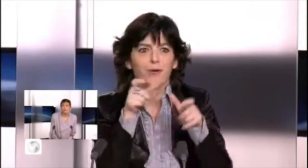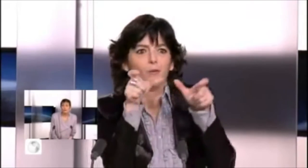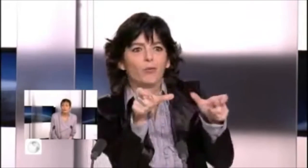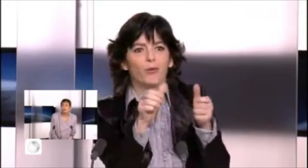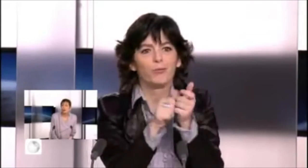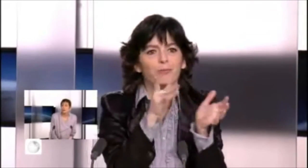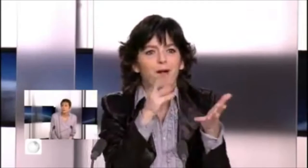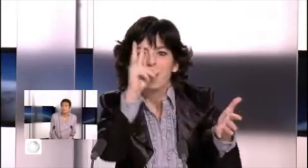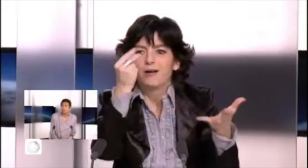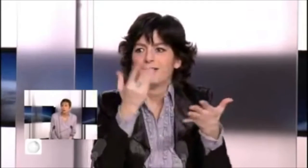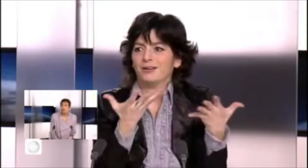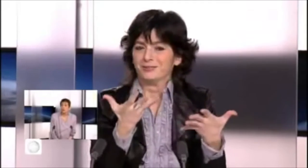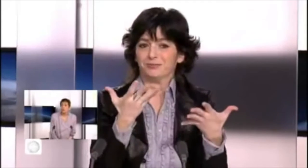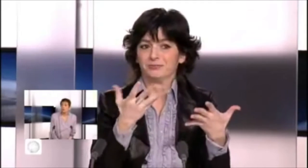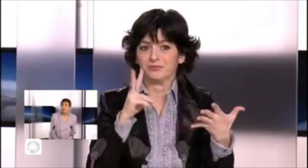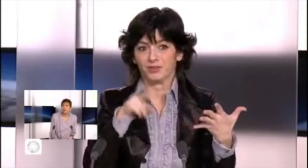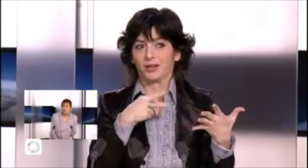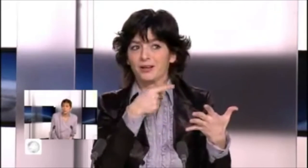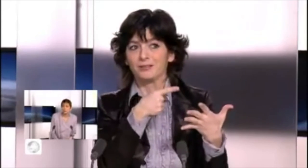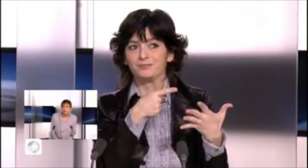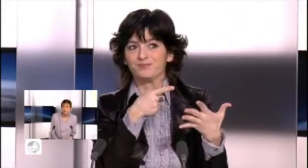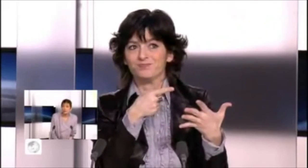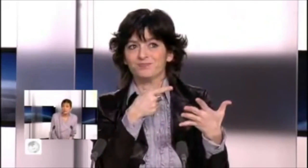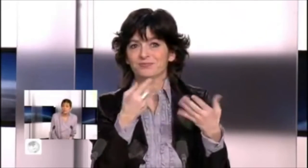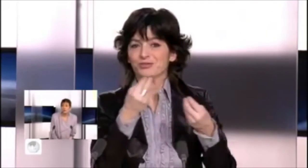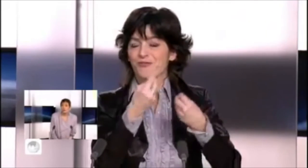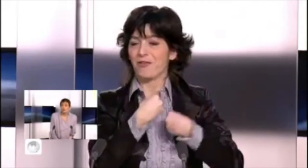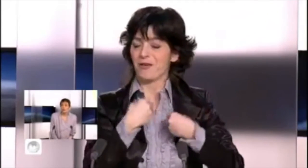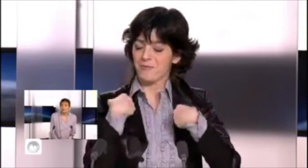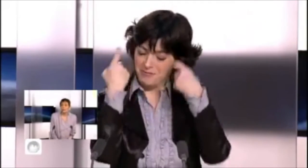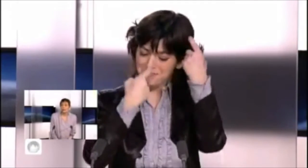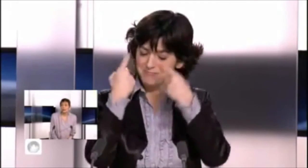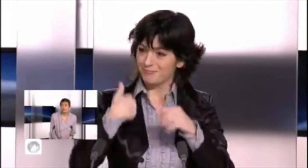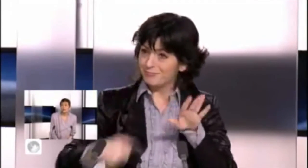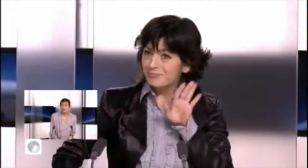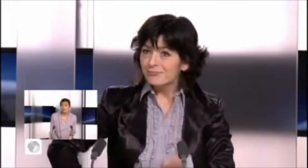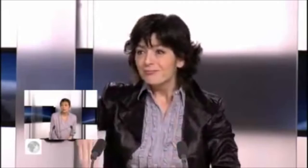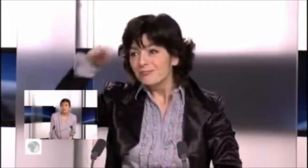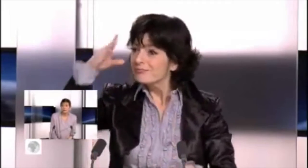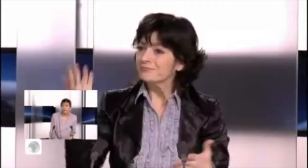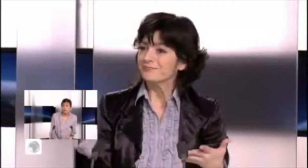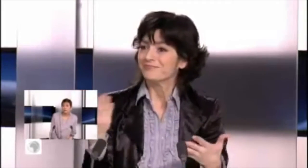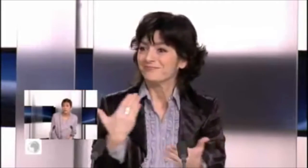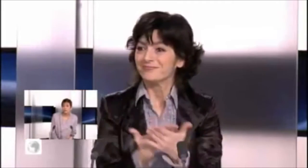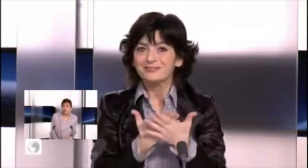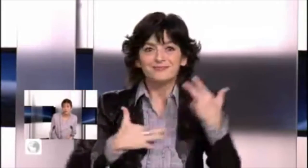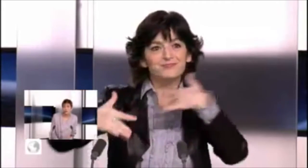langue qui se parle autour de soi. On ne peut pas suivre une conversation. Donc c'est vrai, moi ça me fait réfléchir parce que moi c'est ce que je vis depuis